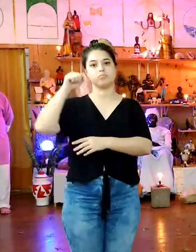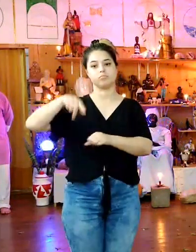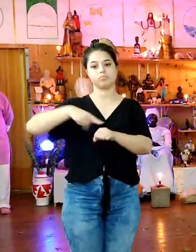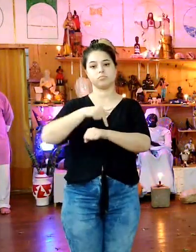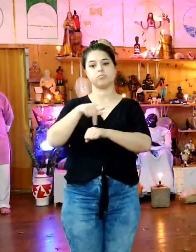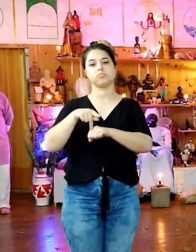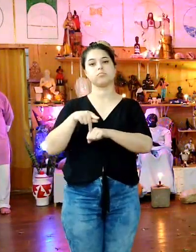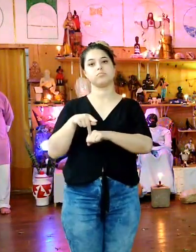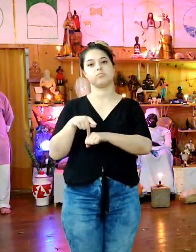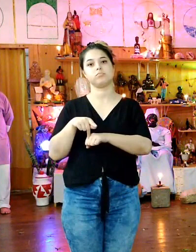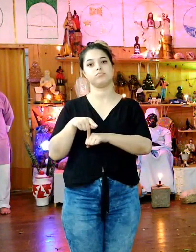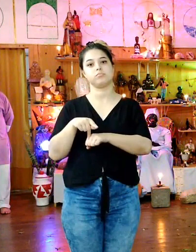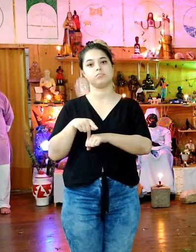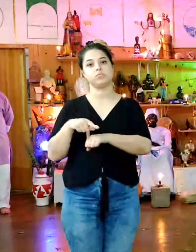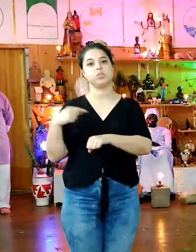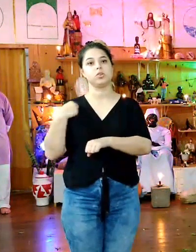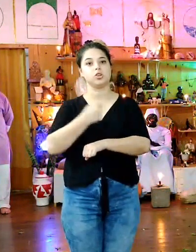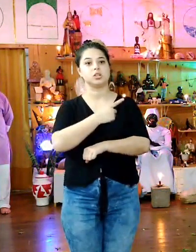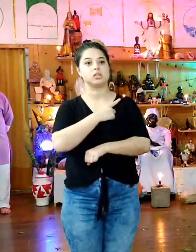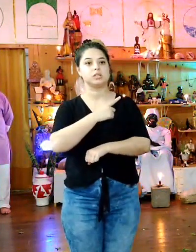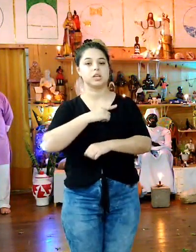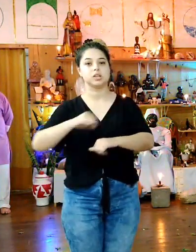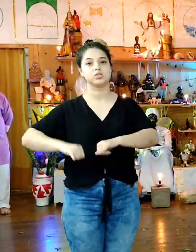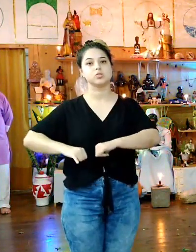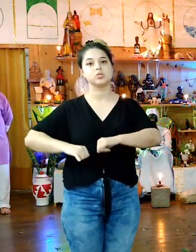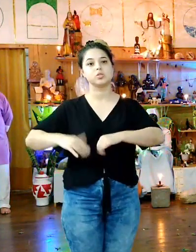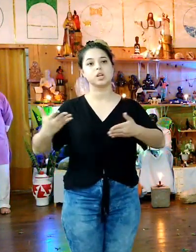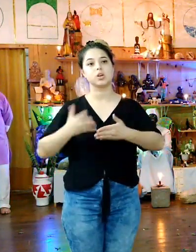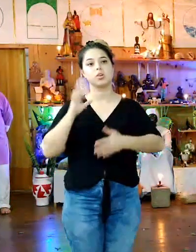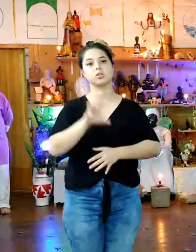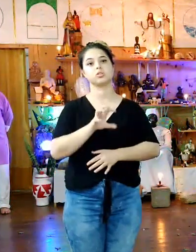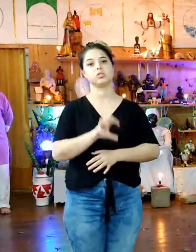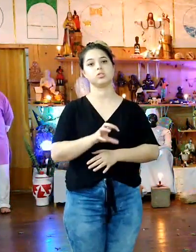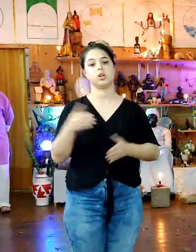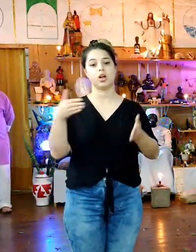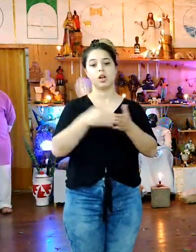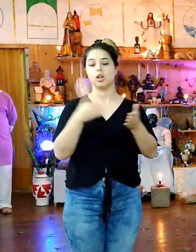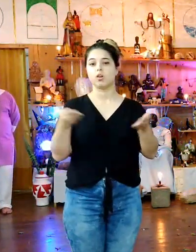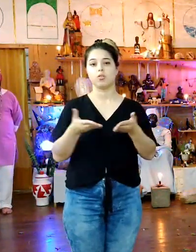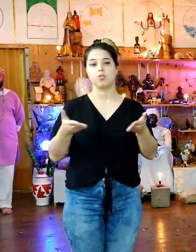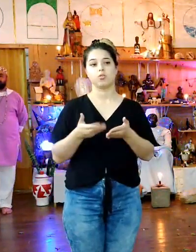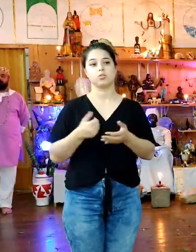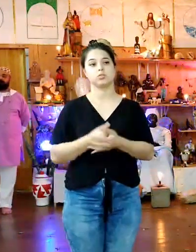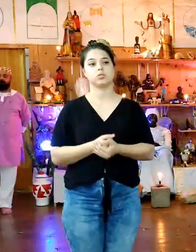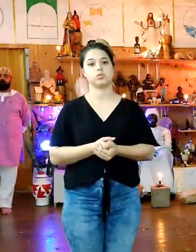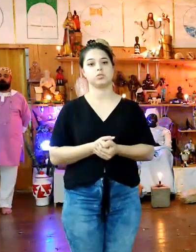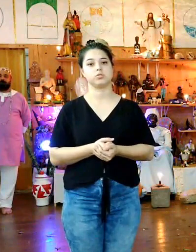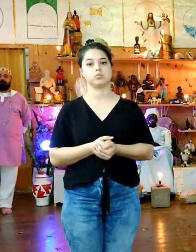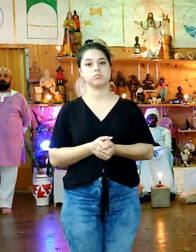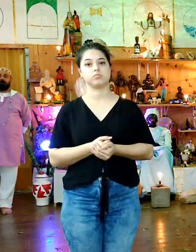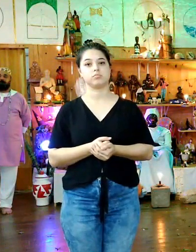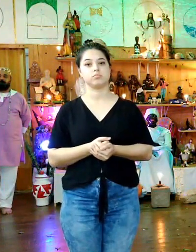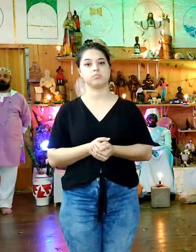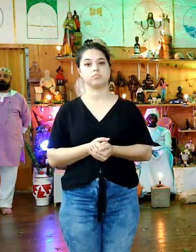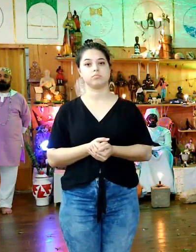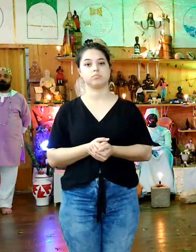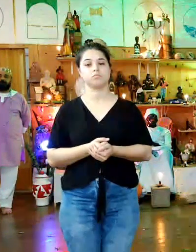república. E nós estamos padecendo disso. Até hoje.